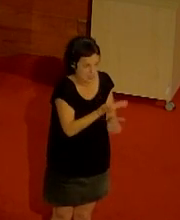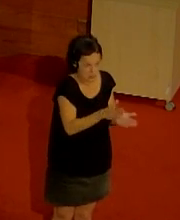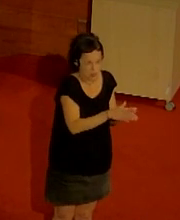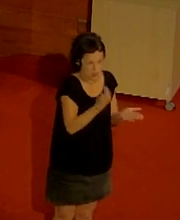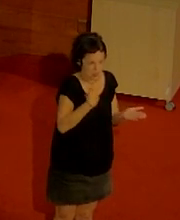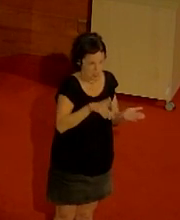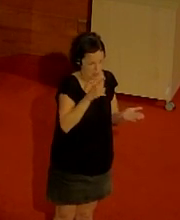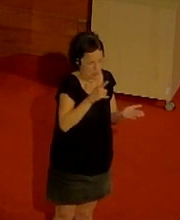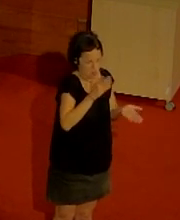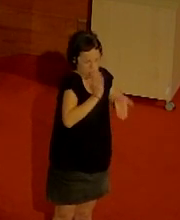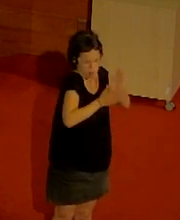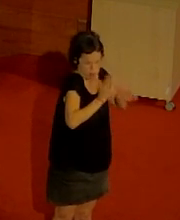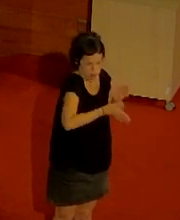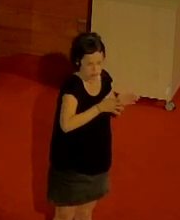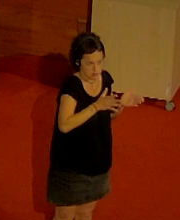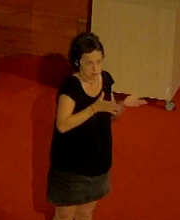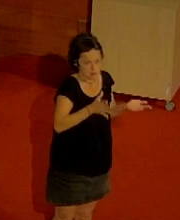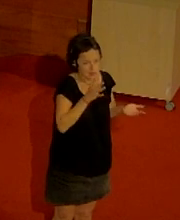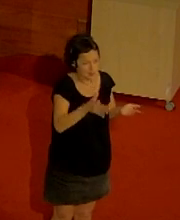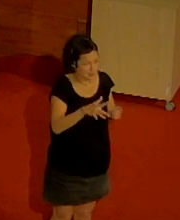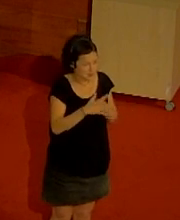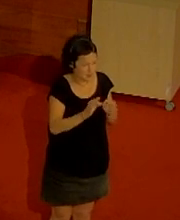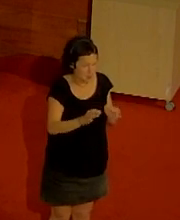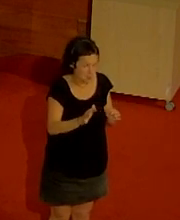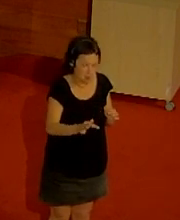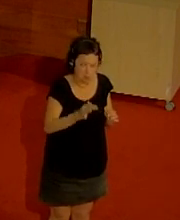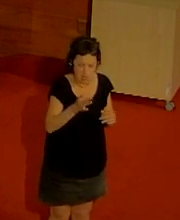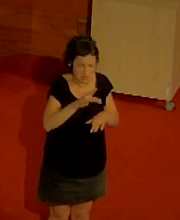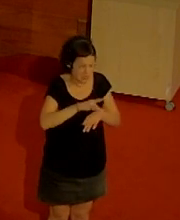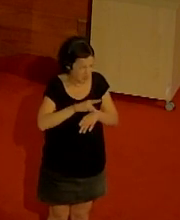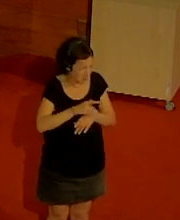eso llegaba en esas condiciones. Y además tenía algún tipo de enfermedad.